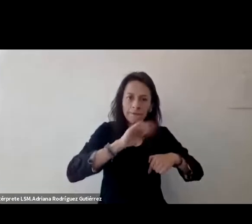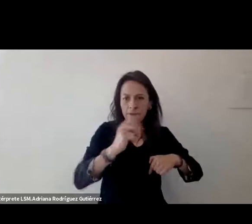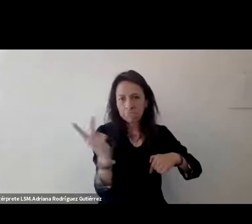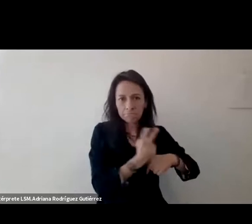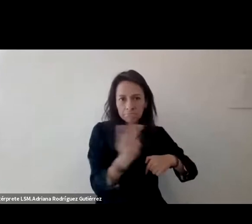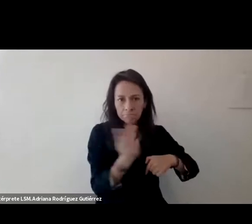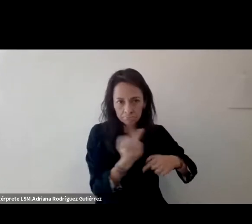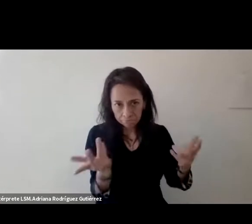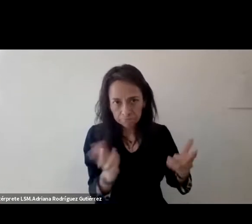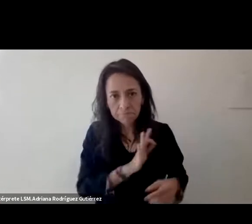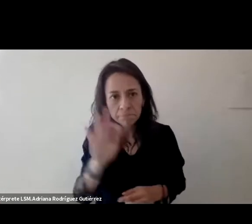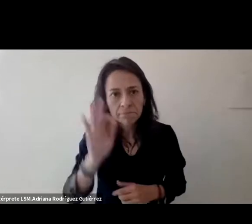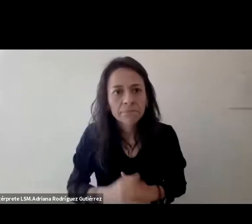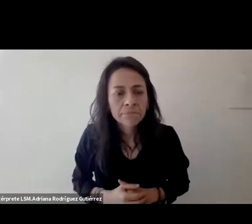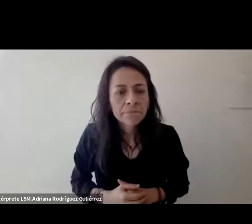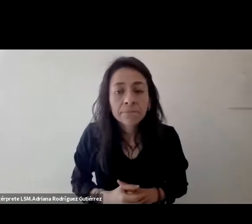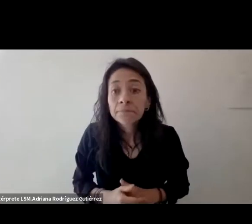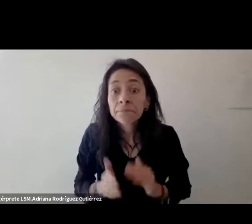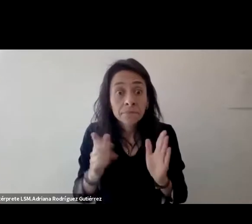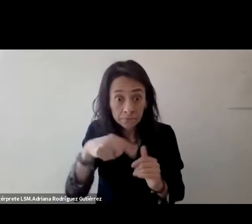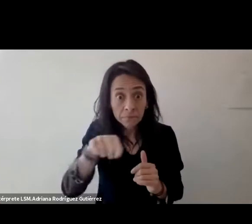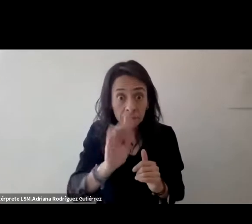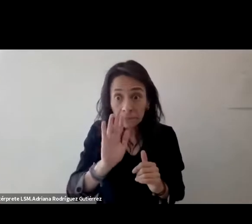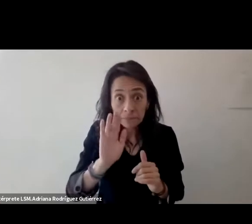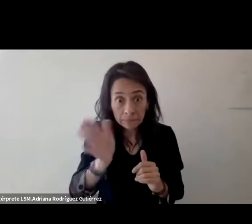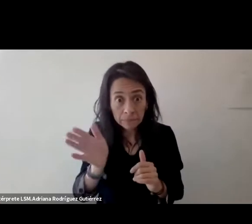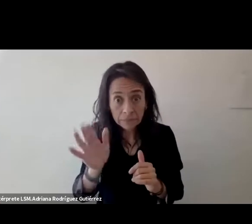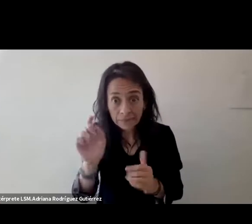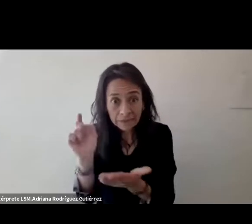Bien, ya entraron al